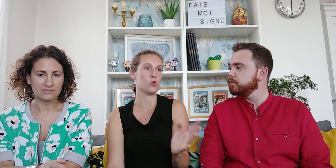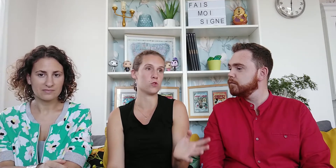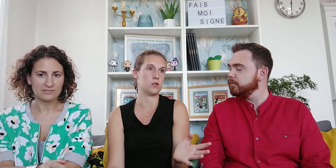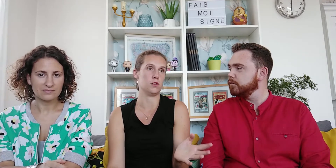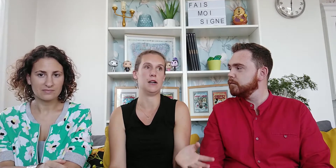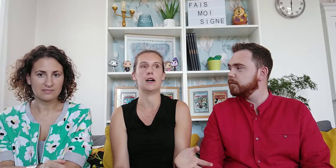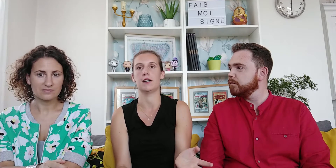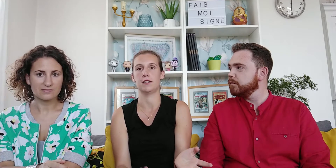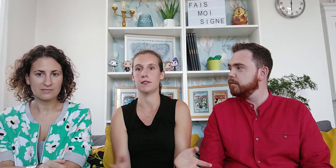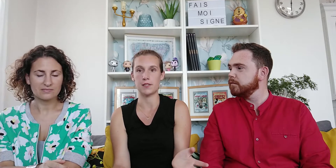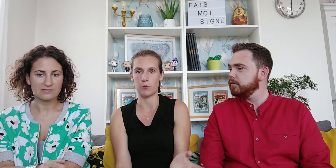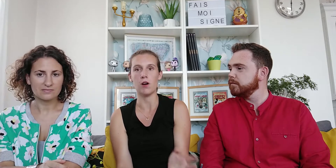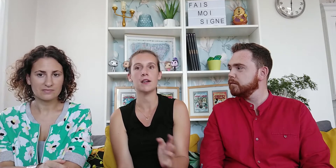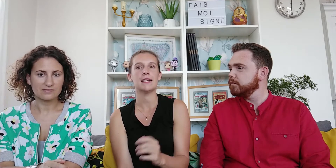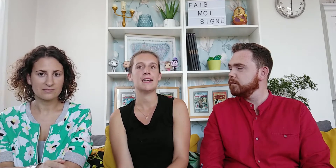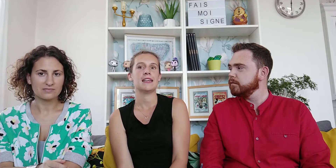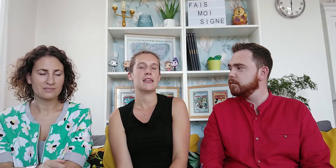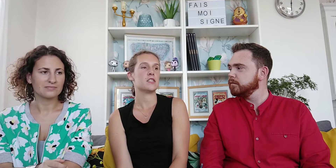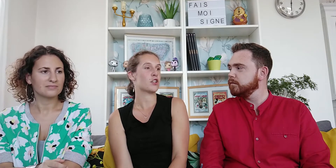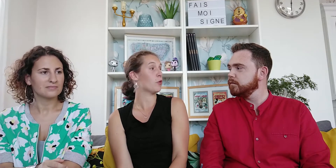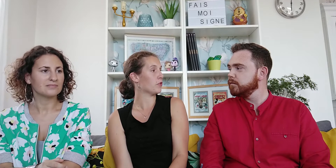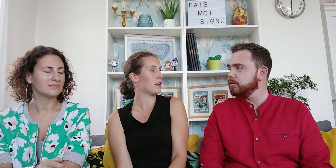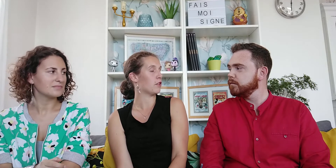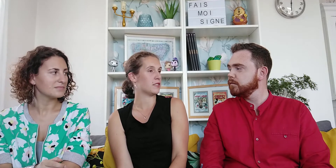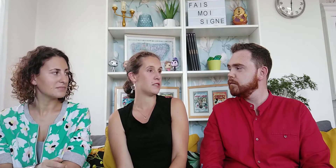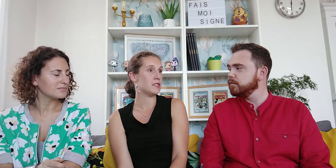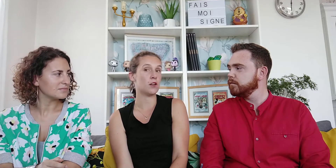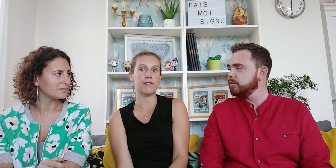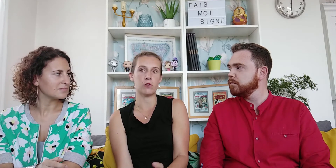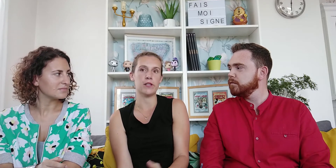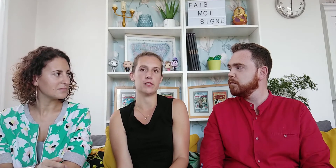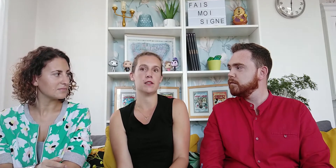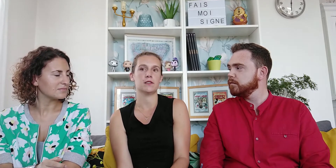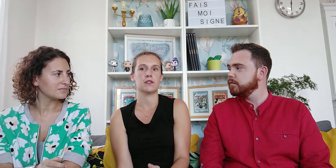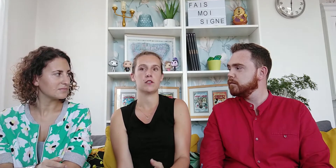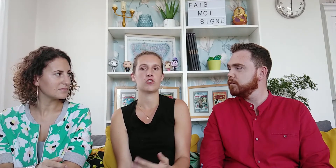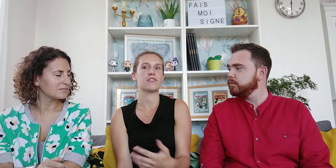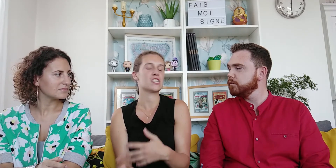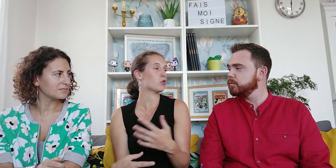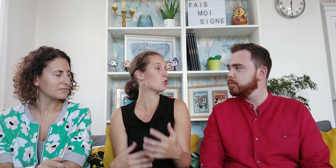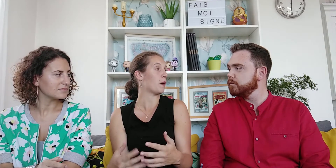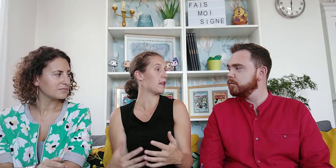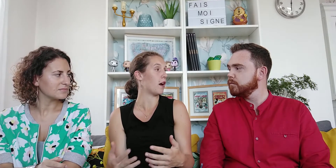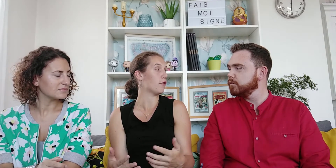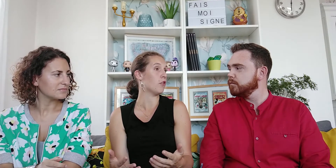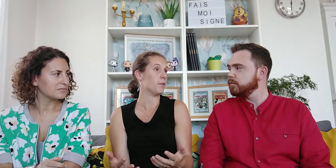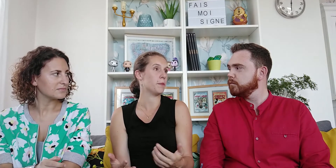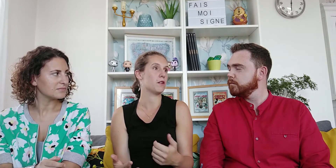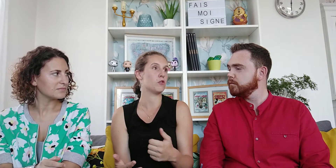11 ans à 17 mois et j'ai commencé la langue des signes avec le dernier. J'en avais déjà entendu parler avant, mais j'avais